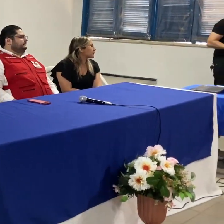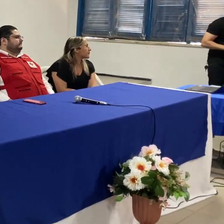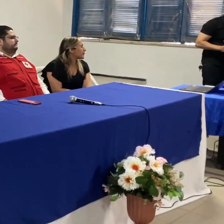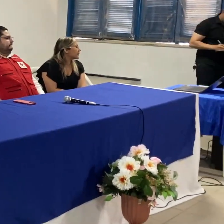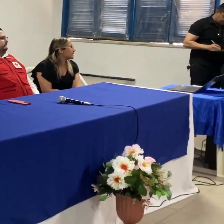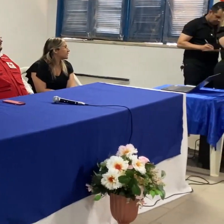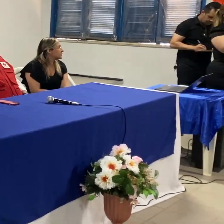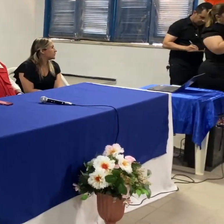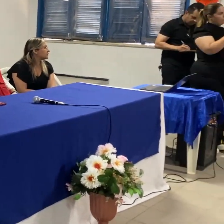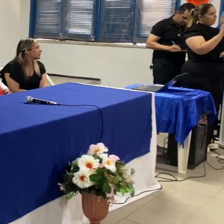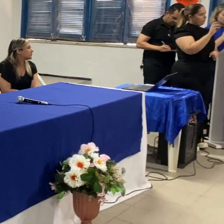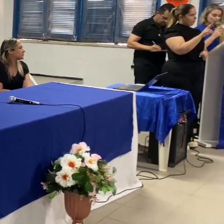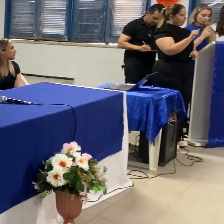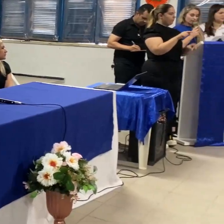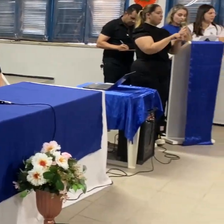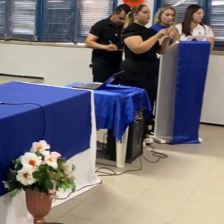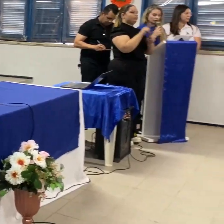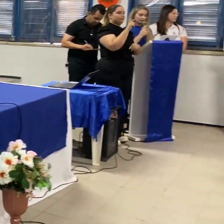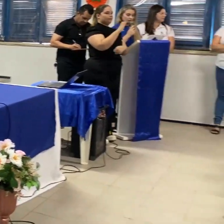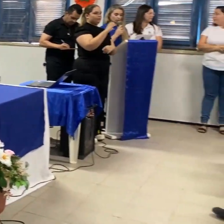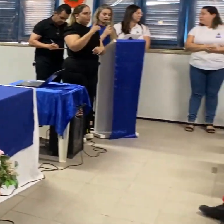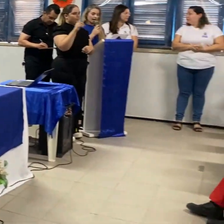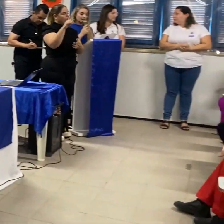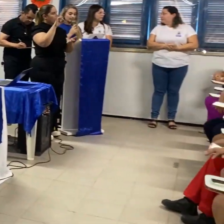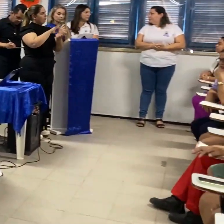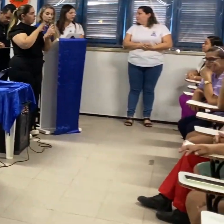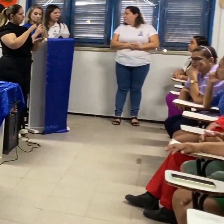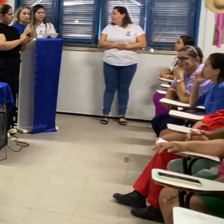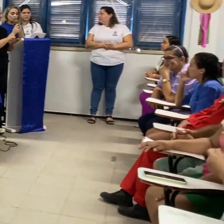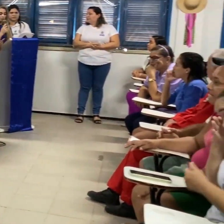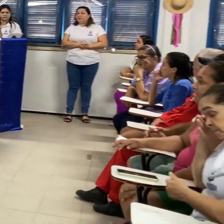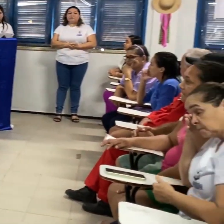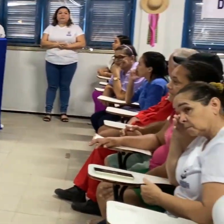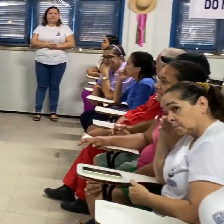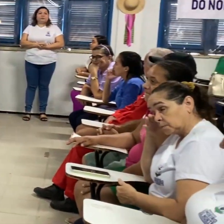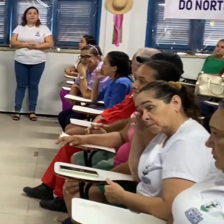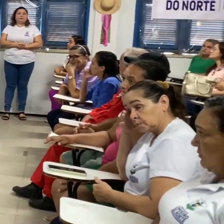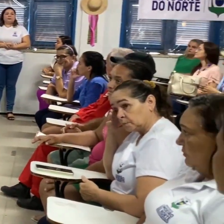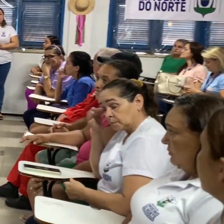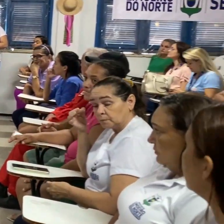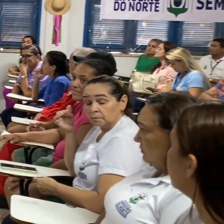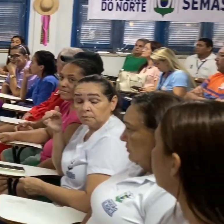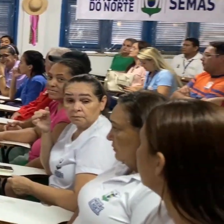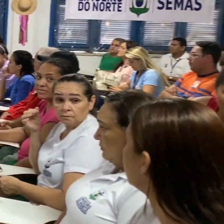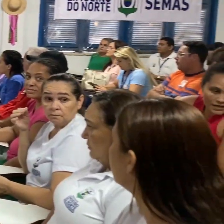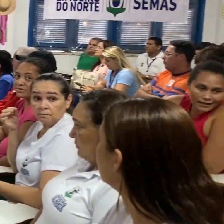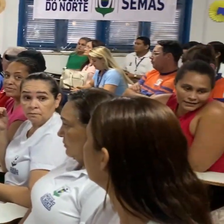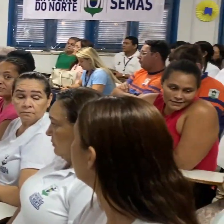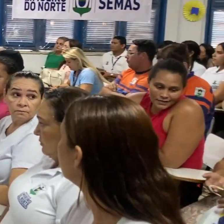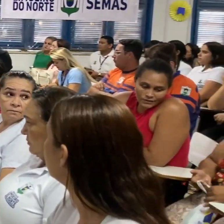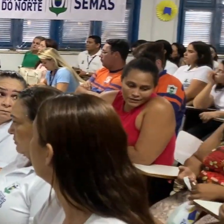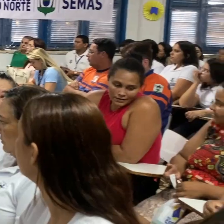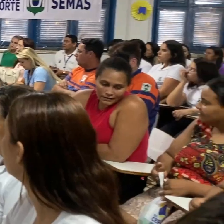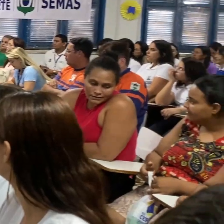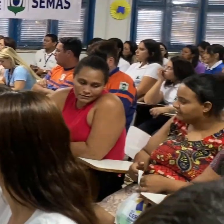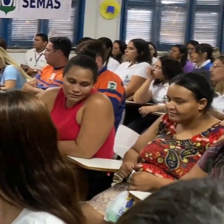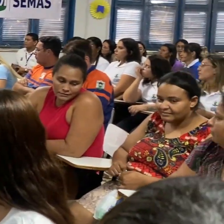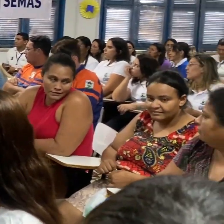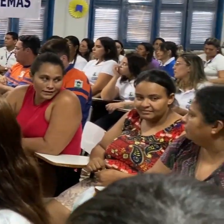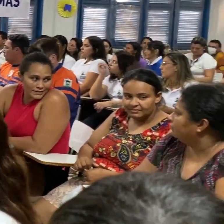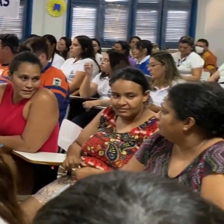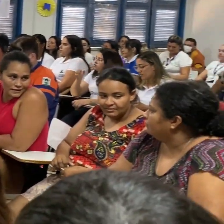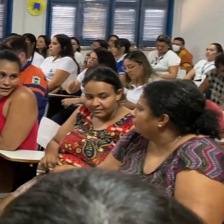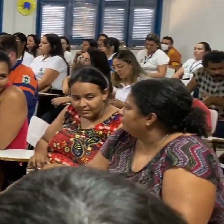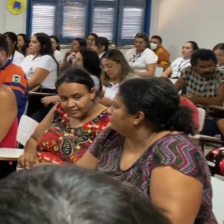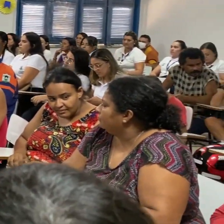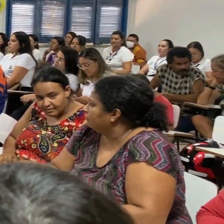secretária de Ação Social. É como você falou, né, acabar com a fome a gente nunca vai conseguir, mas a gente pode minimizar. E